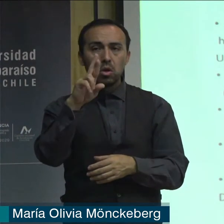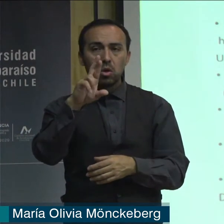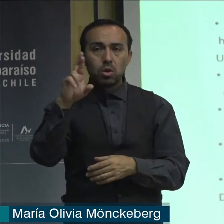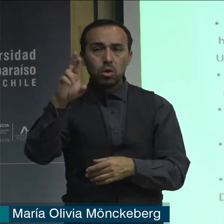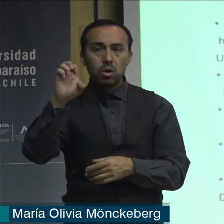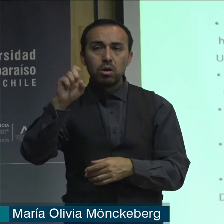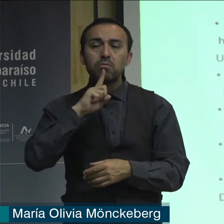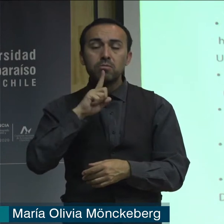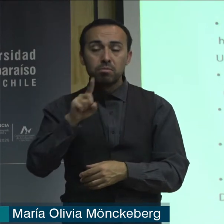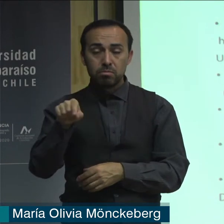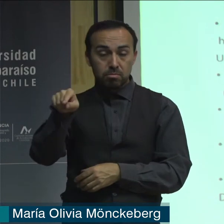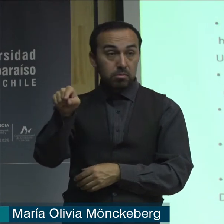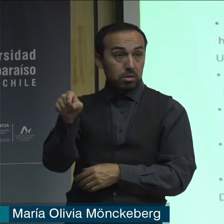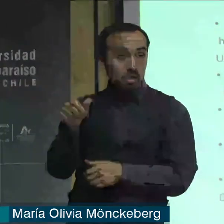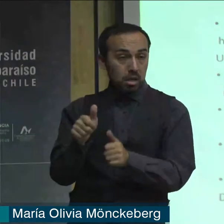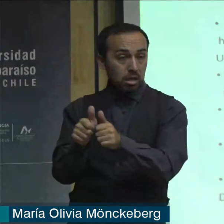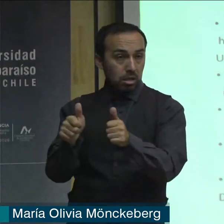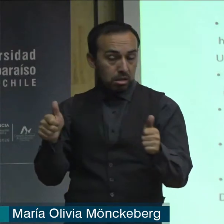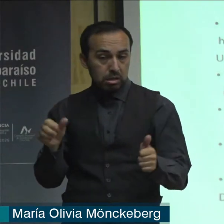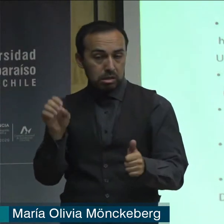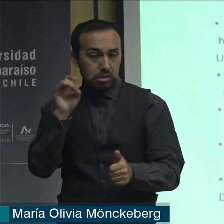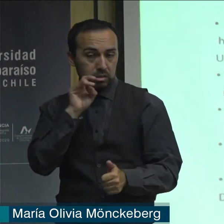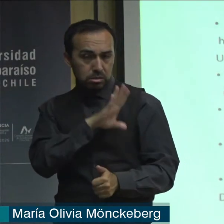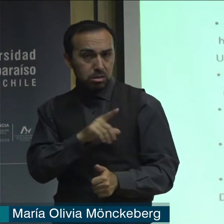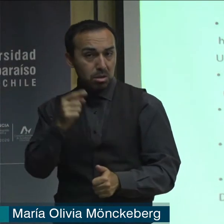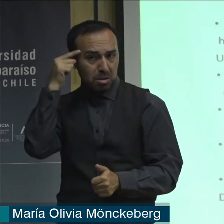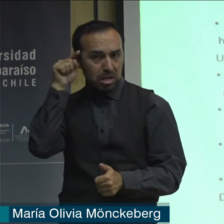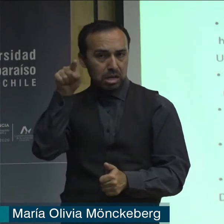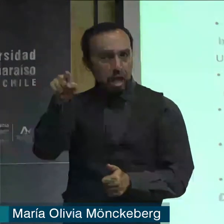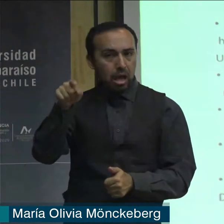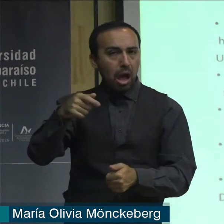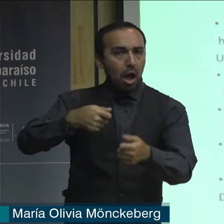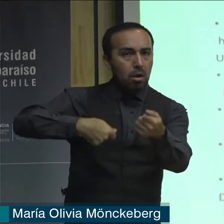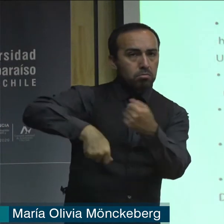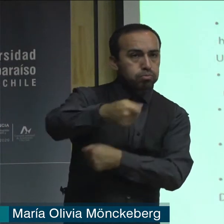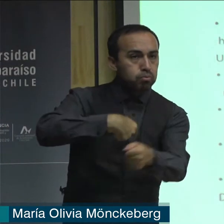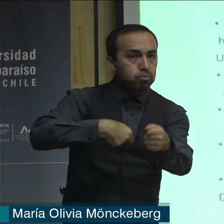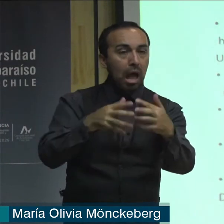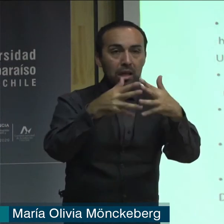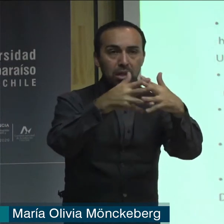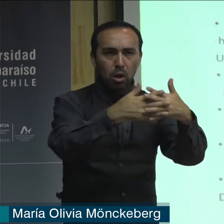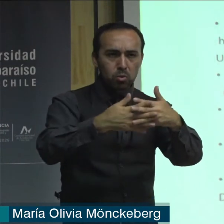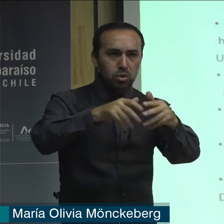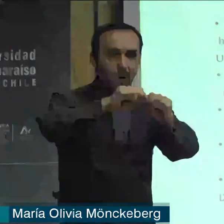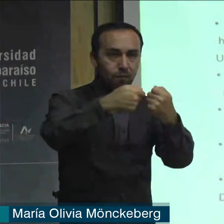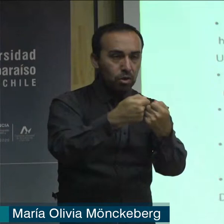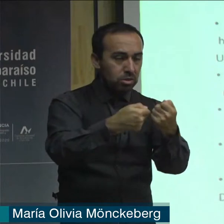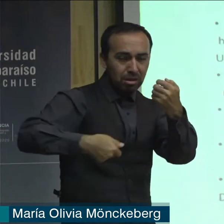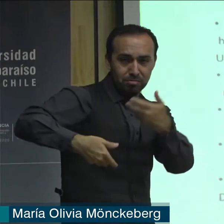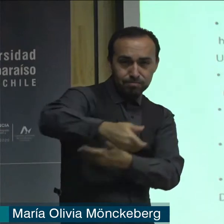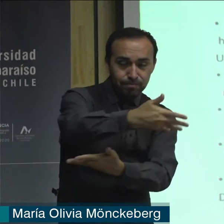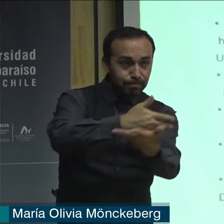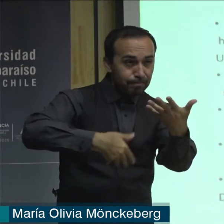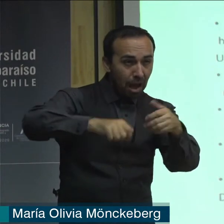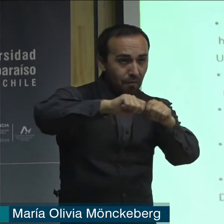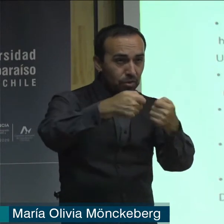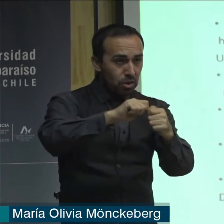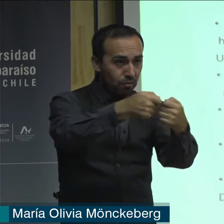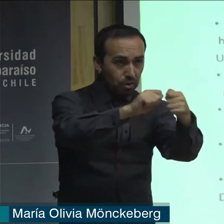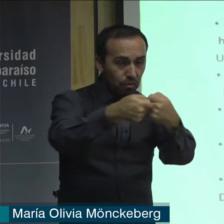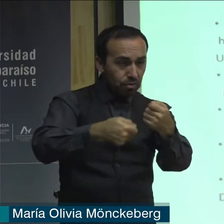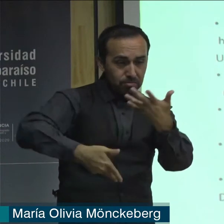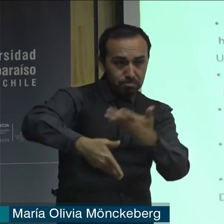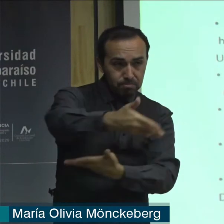chilenos pues se suponía que el grupo laurel que atravesaba sus acciones en la bolsa de Nueva York que tenía absolutamente